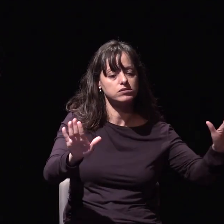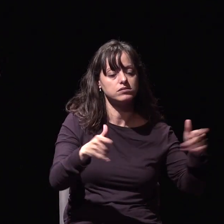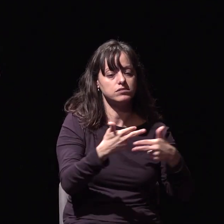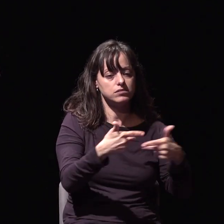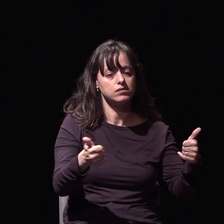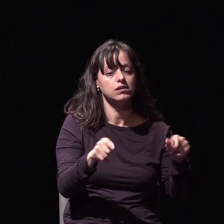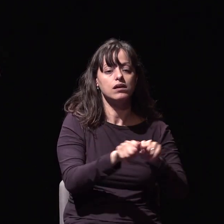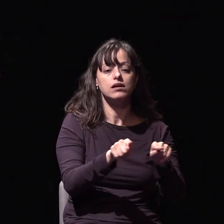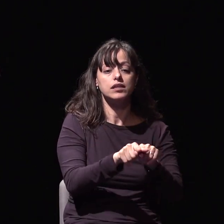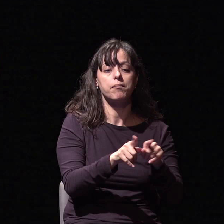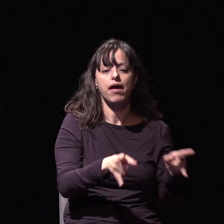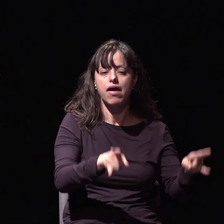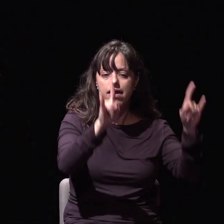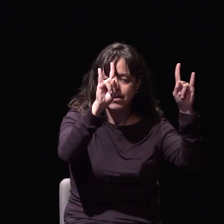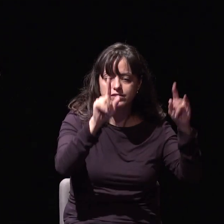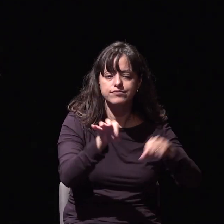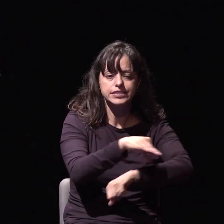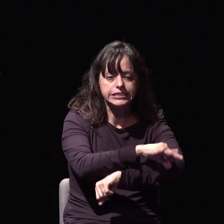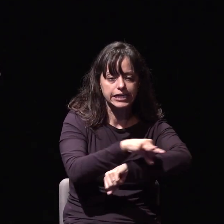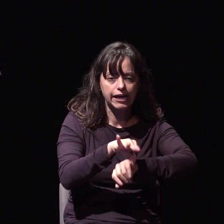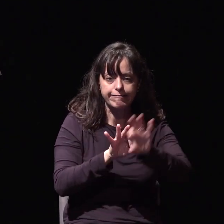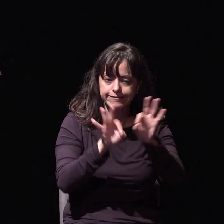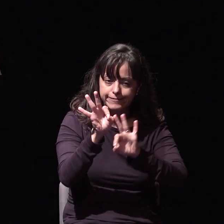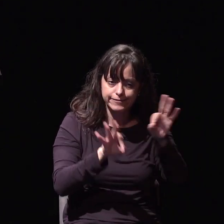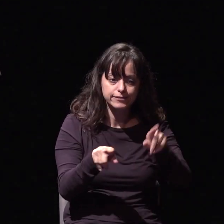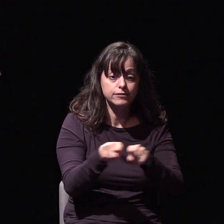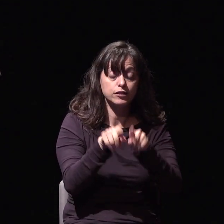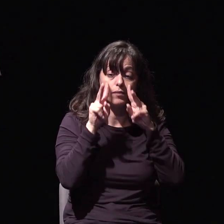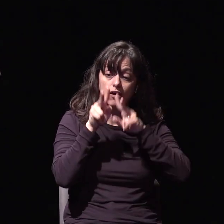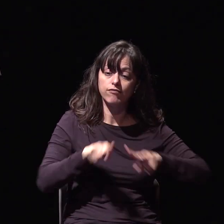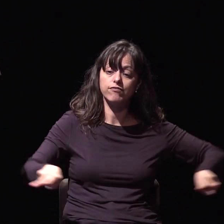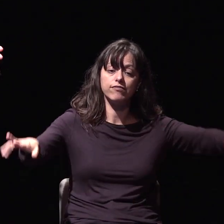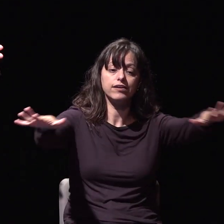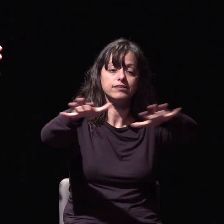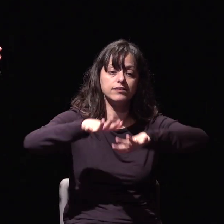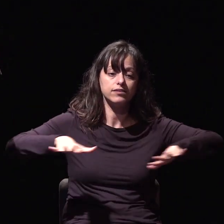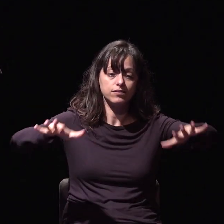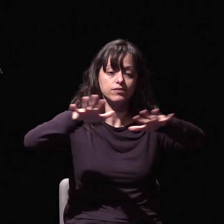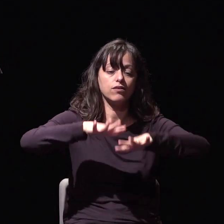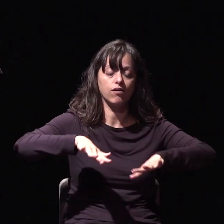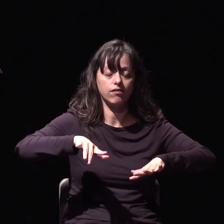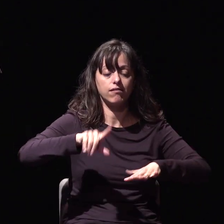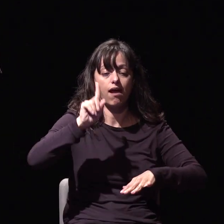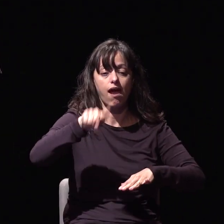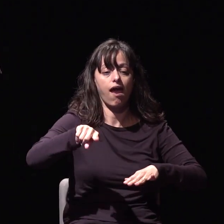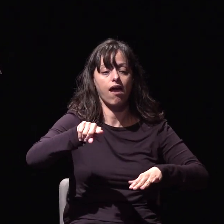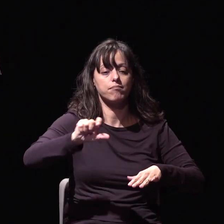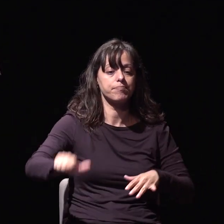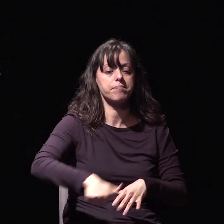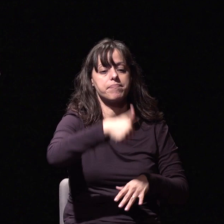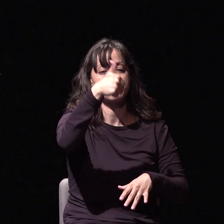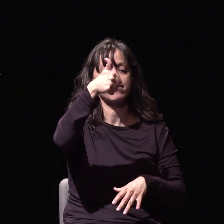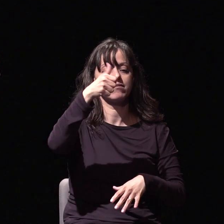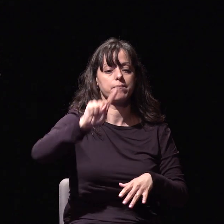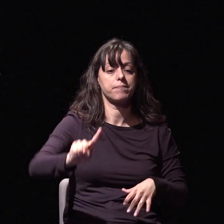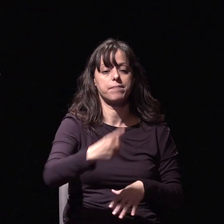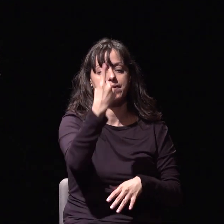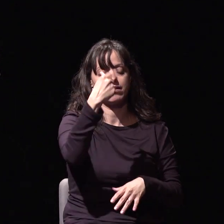fazer edifícios, para ter leituras do território que são inaugurais, eu diria, aqui no Brasil.